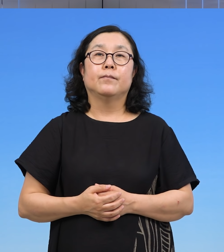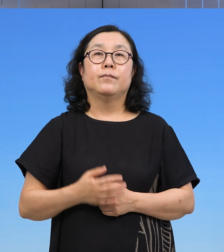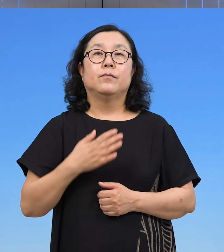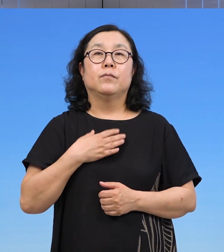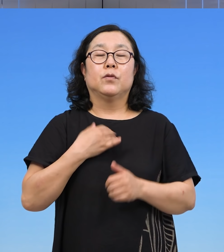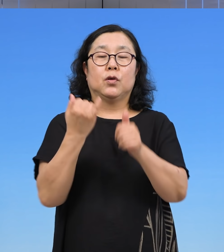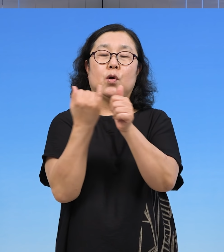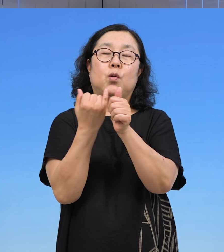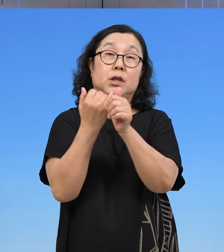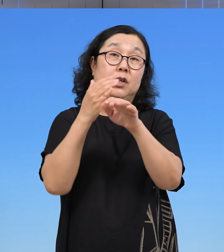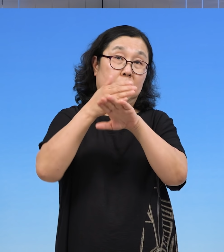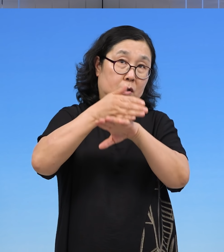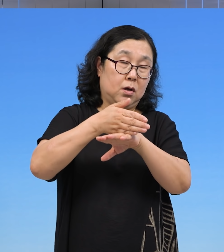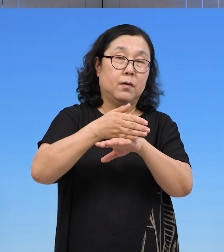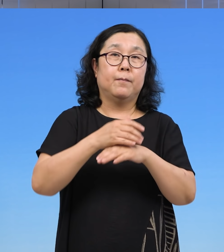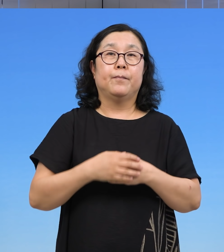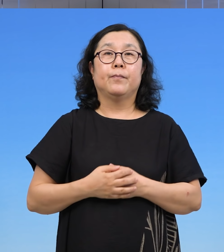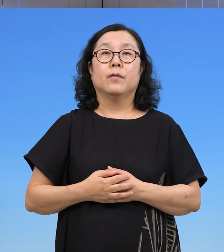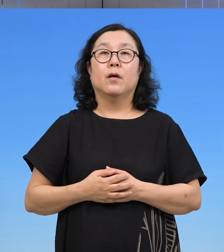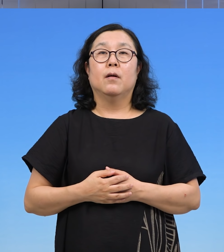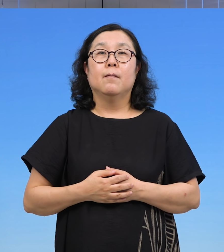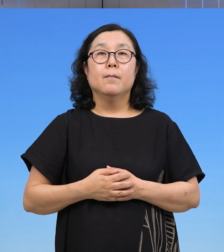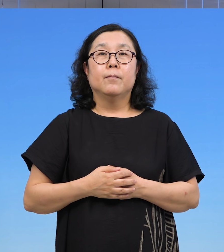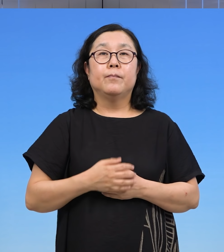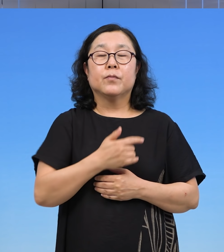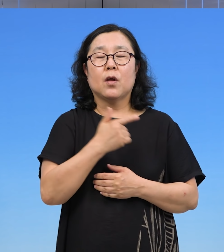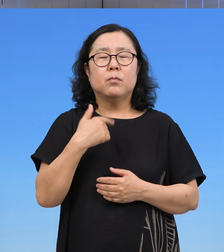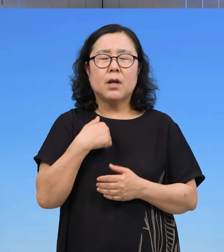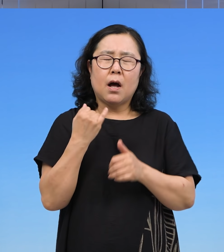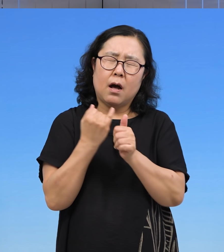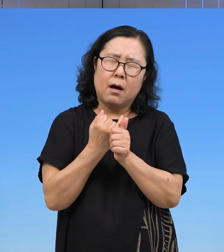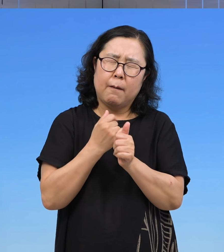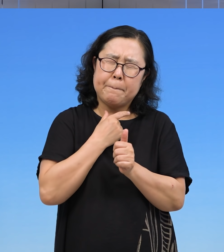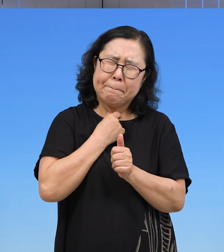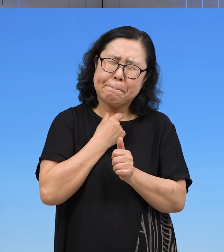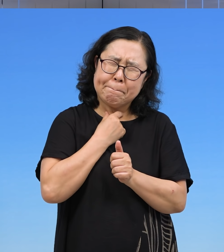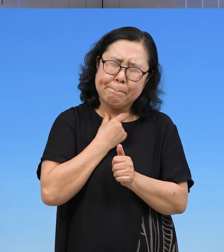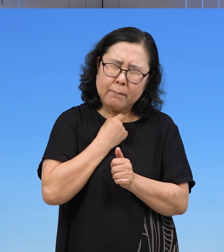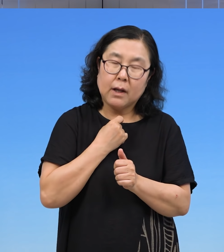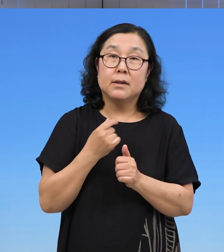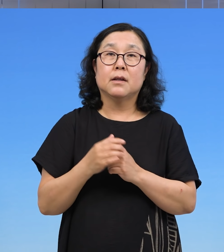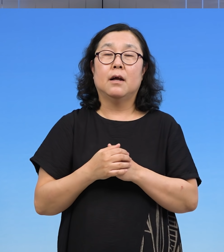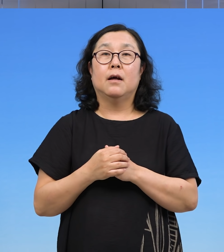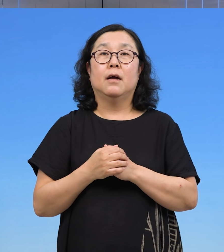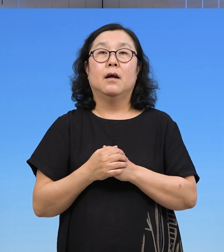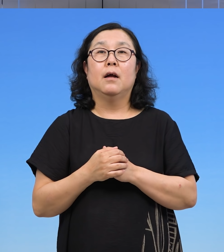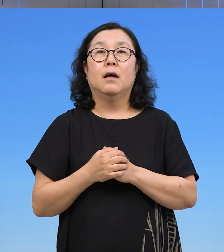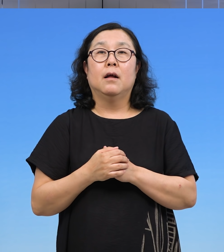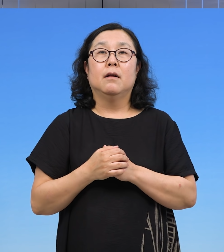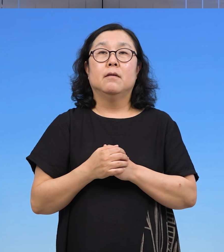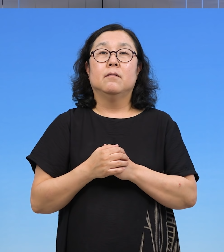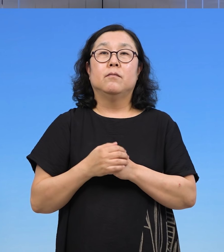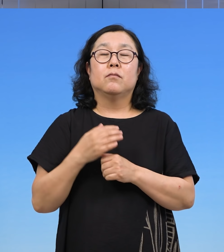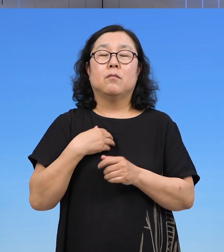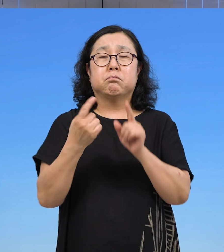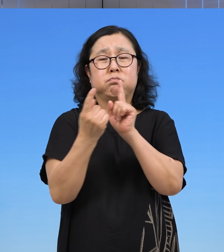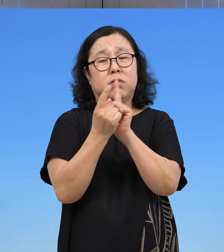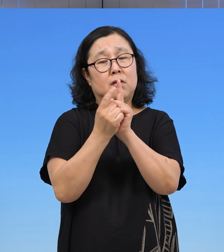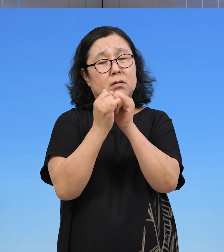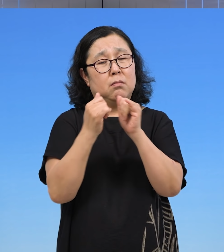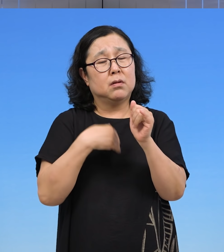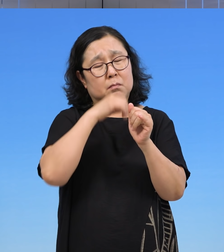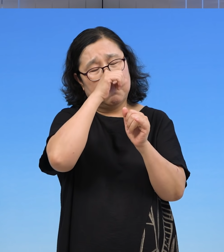저는 결혼이 늦었잖아요 너무너무 장가가 가고 싶은데 손을